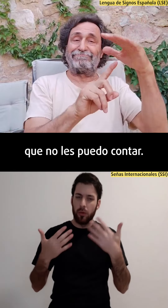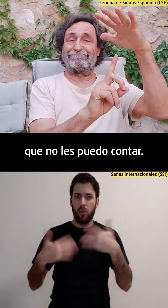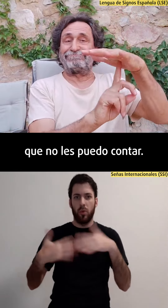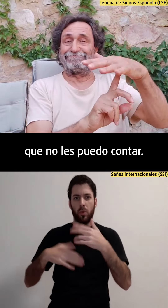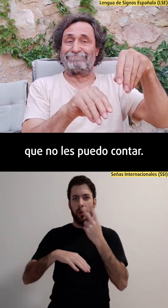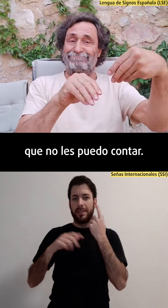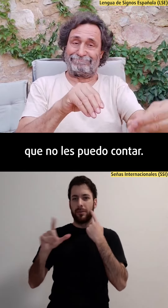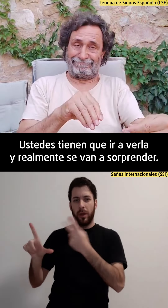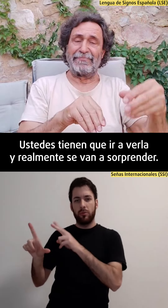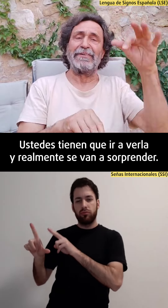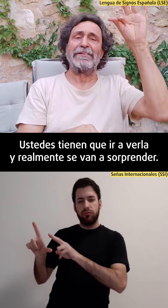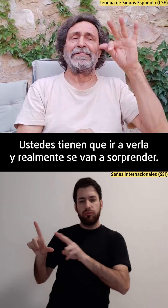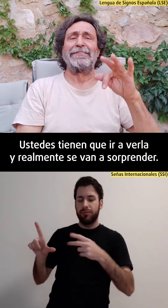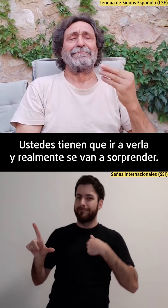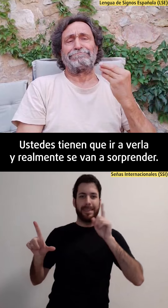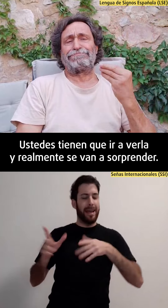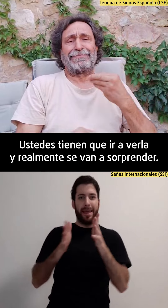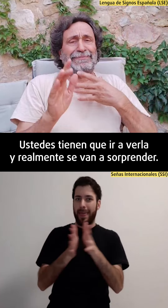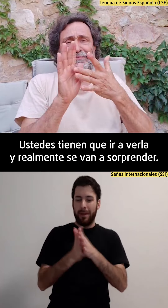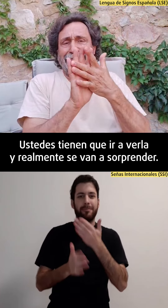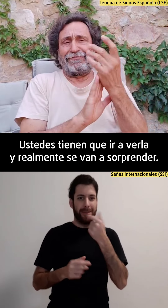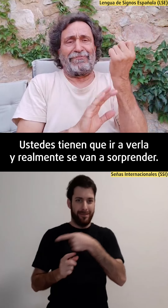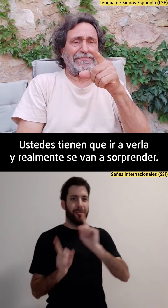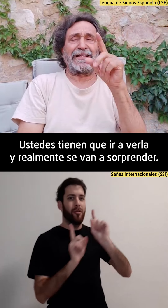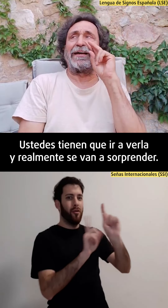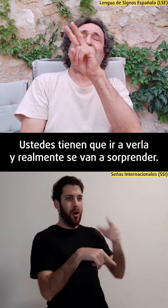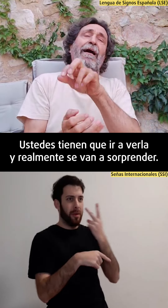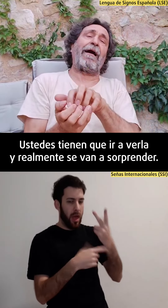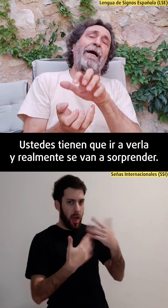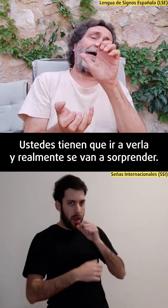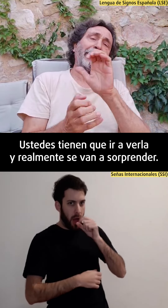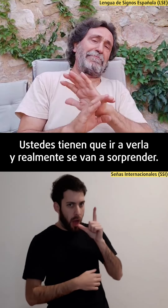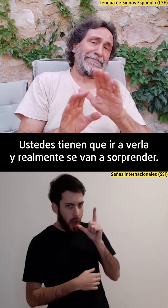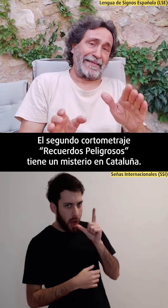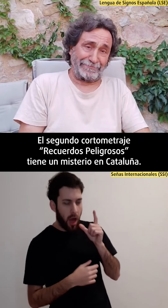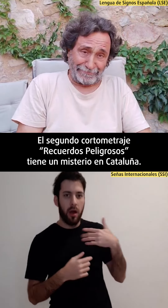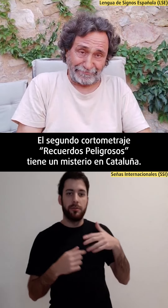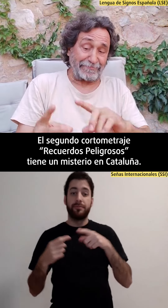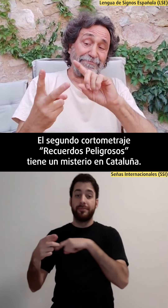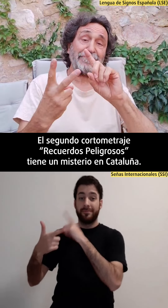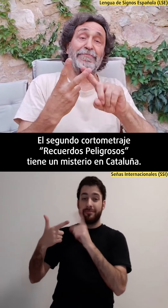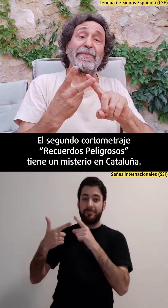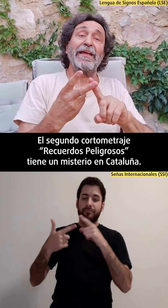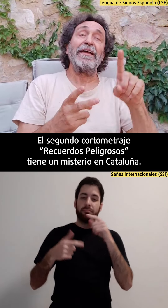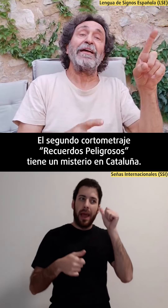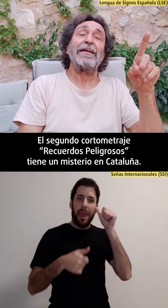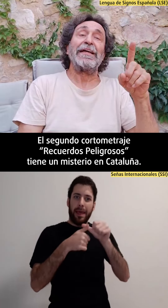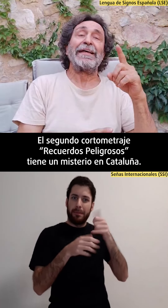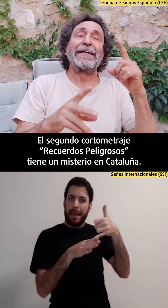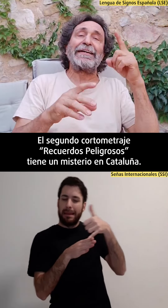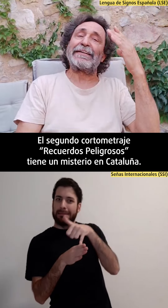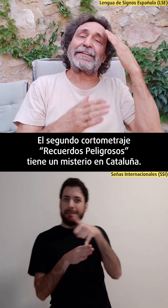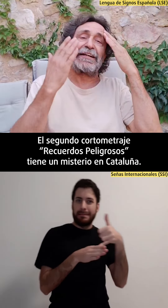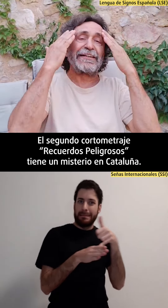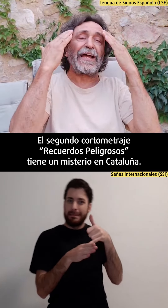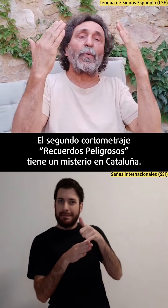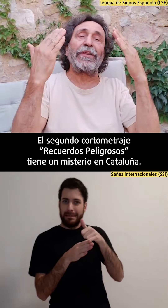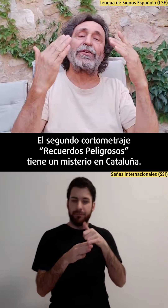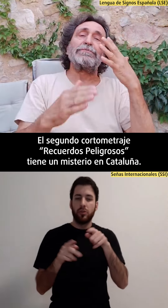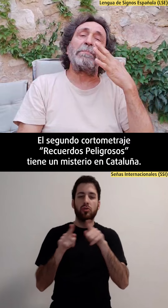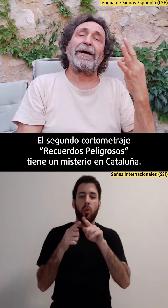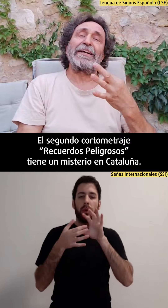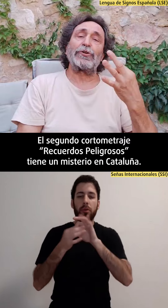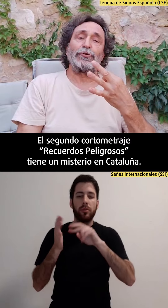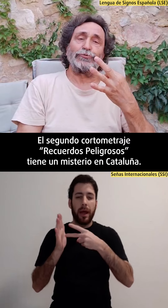fuerte que no les puedo contar ustedes tienen que ir a verla y realmente se van a sorprender el segundo cortometraje recuerdos peligrosos